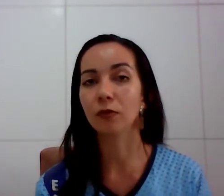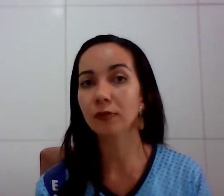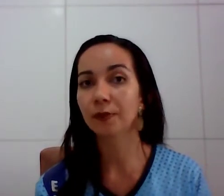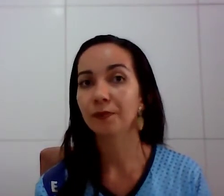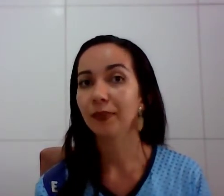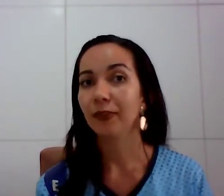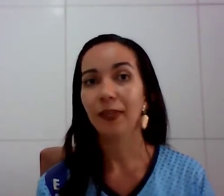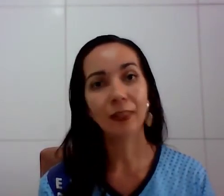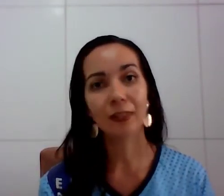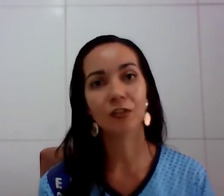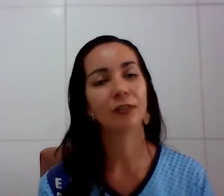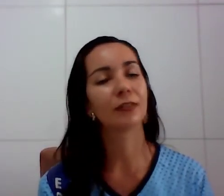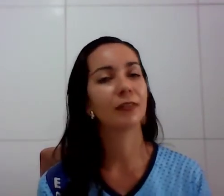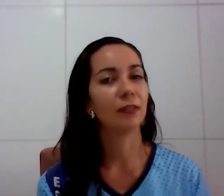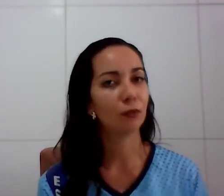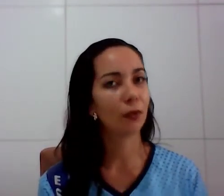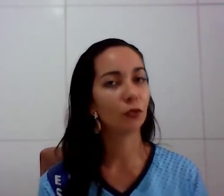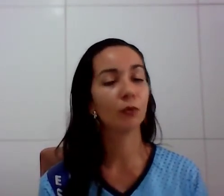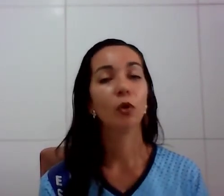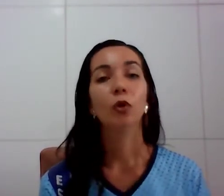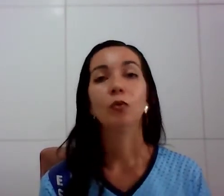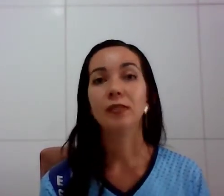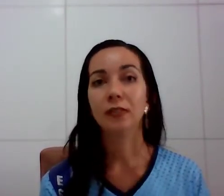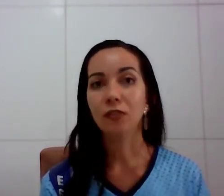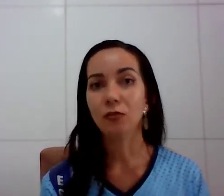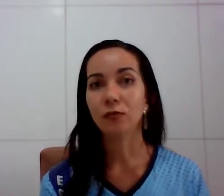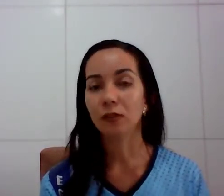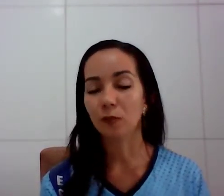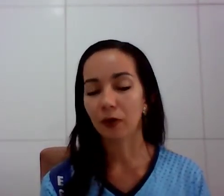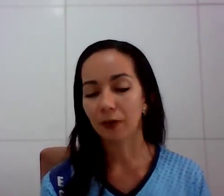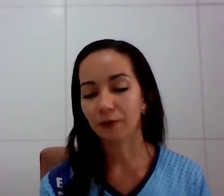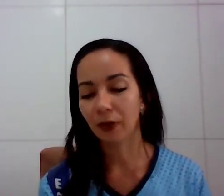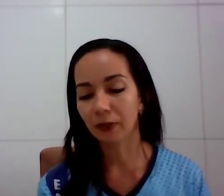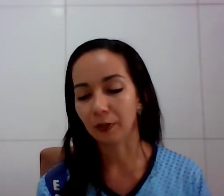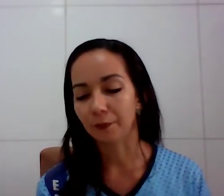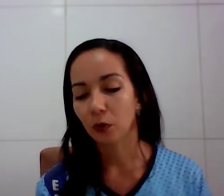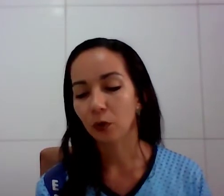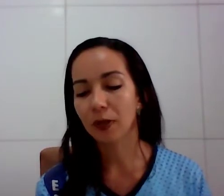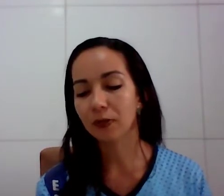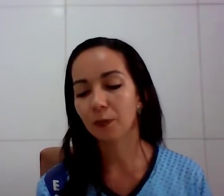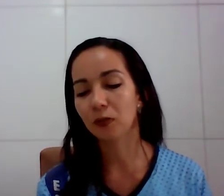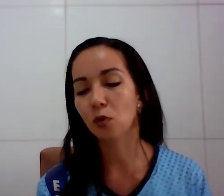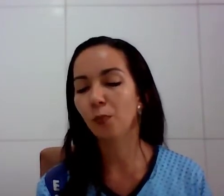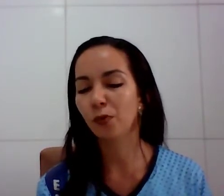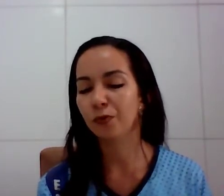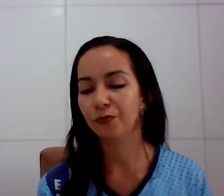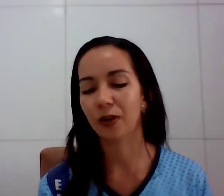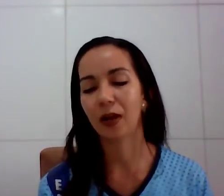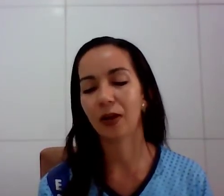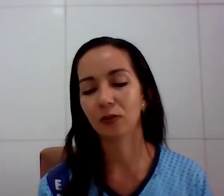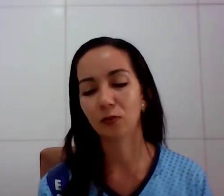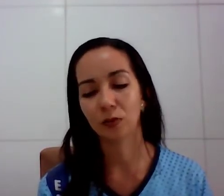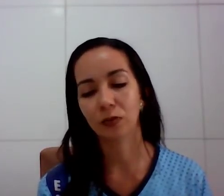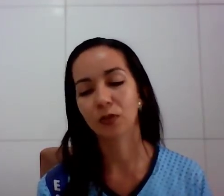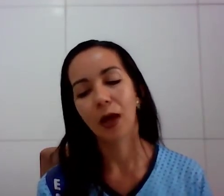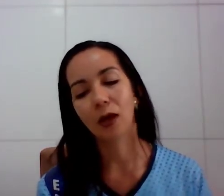os indígenas, isso mesmo. Os índios, eles moravam aqui. O Brasil passou por várias coisas. A